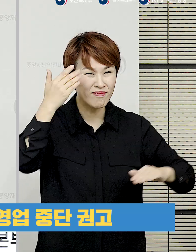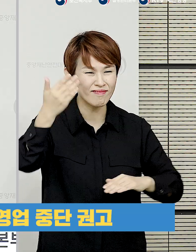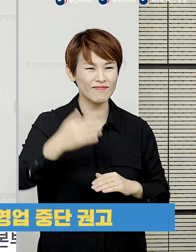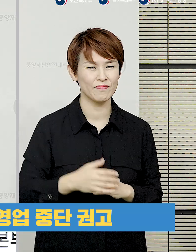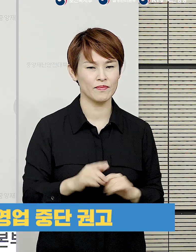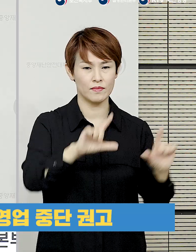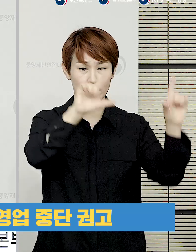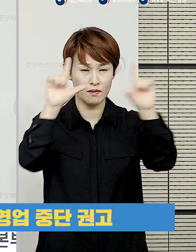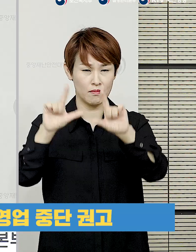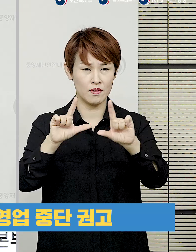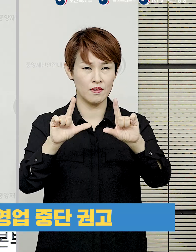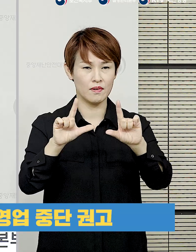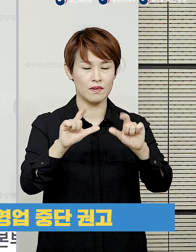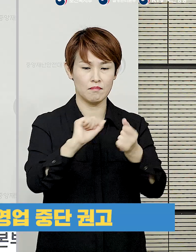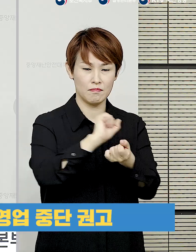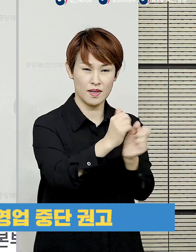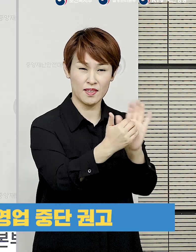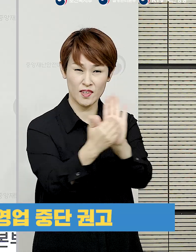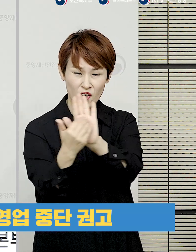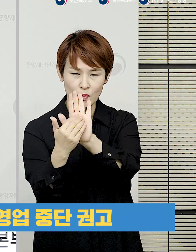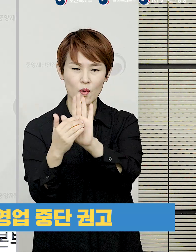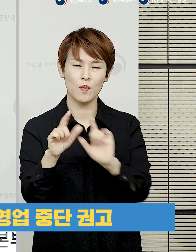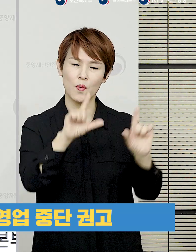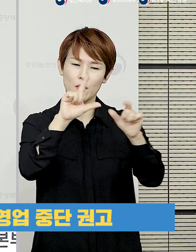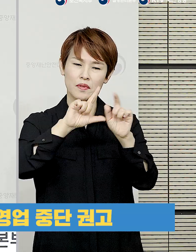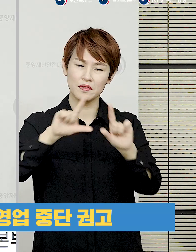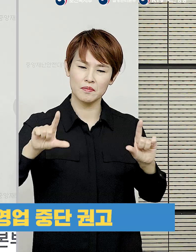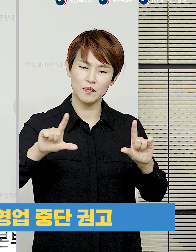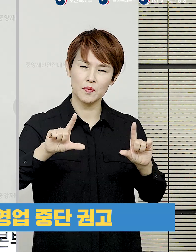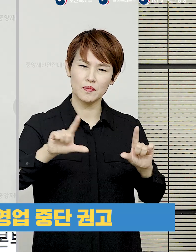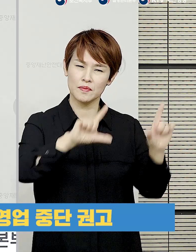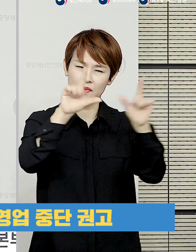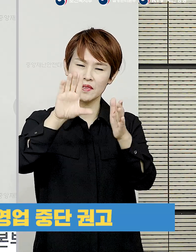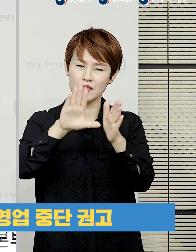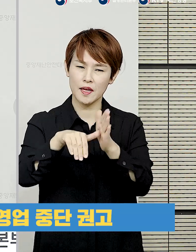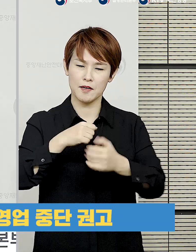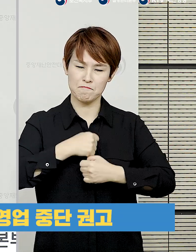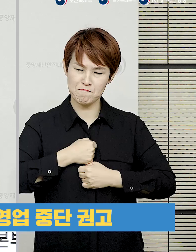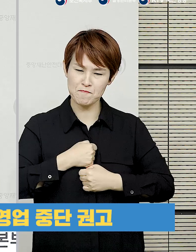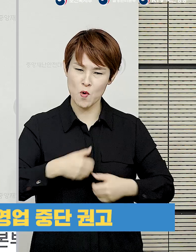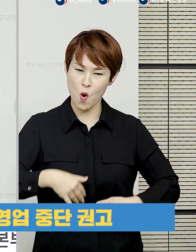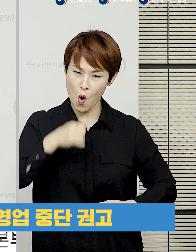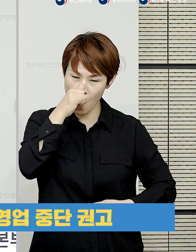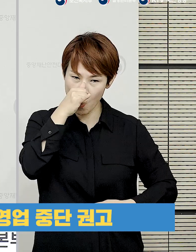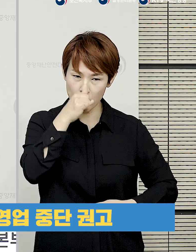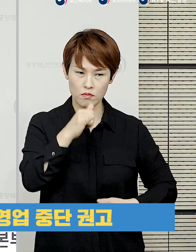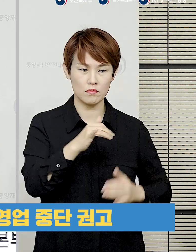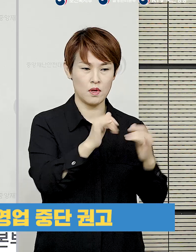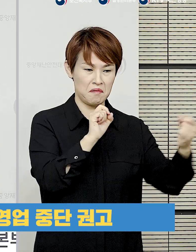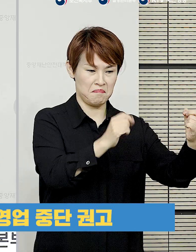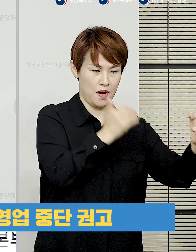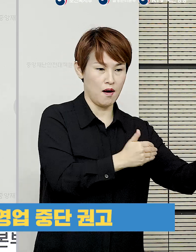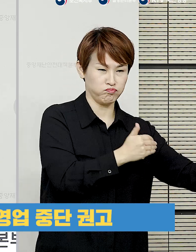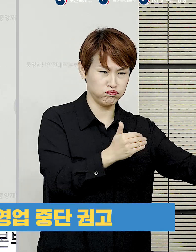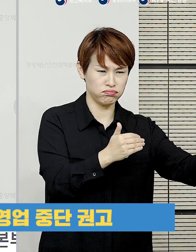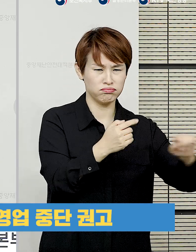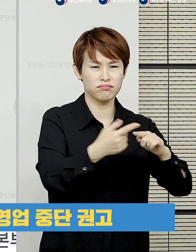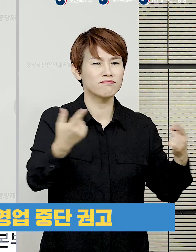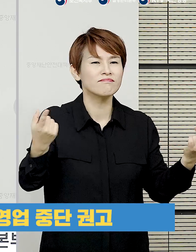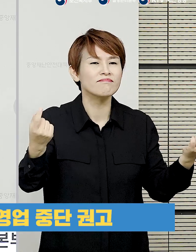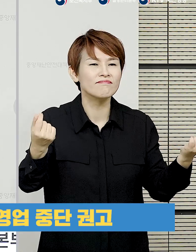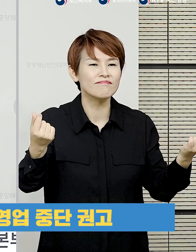부분들도 일상생활에서 지켜나가는 주요 수칙들과 원칙들은 현재 사회적 거리두기에서 지켜야 되는 부분들과 크게 다르지는